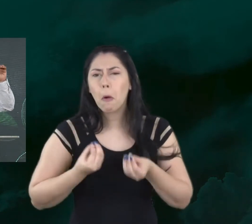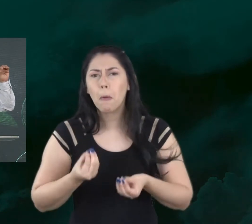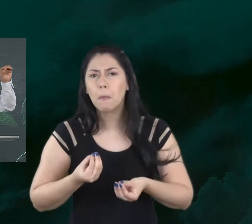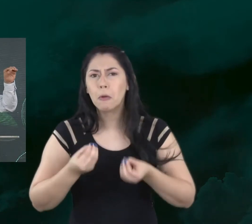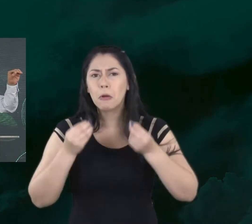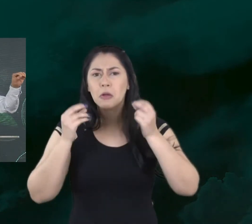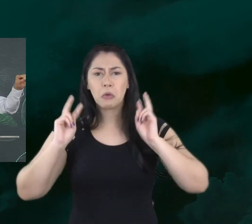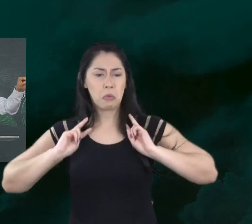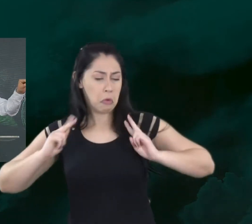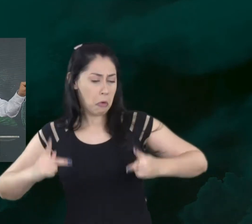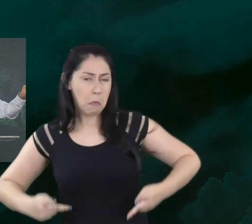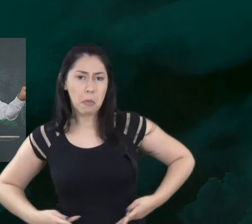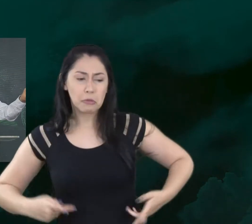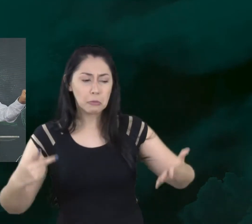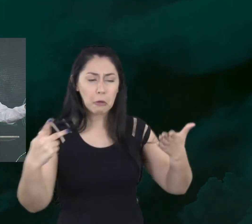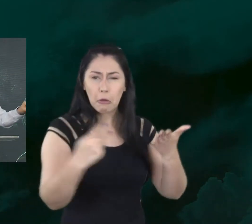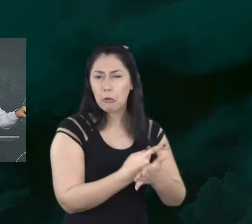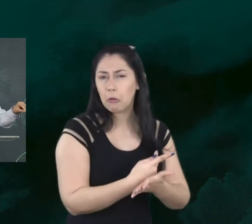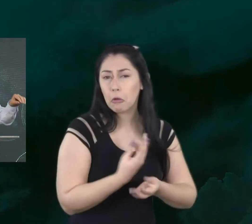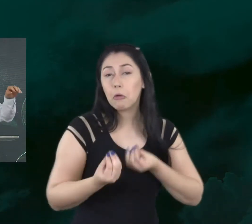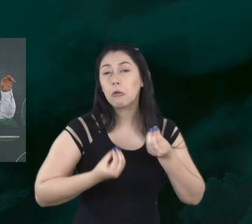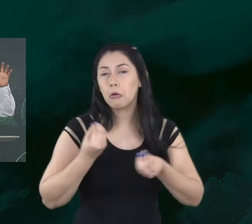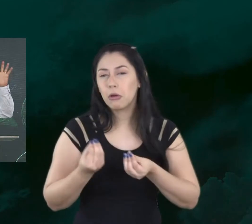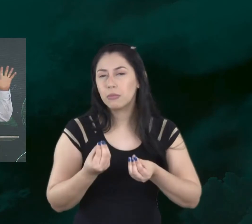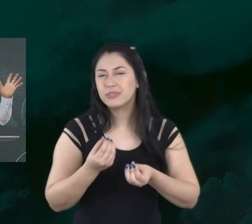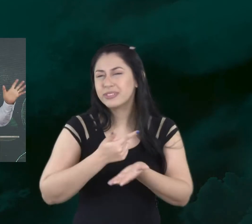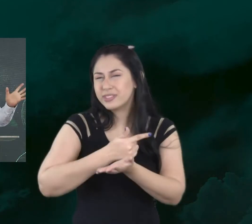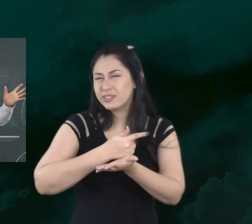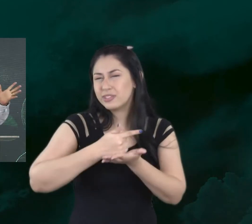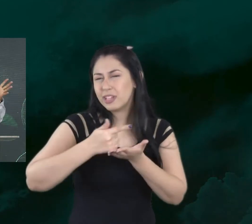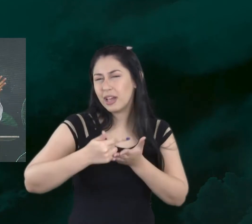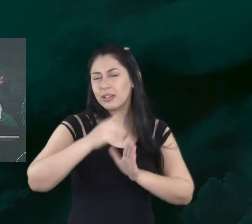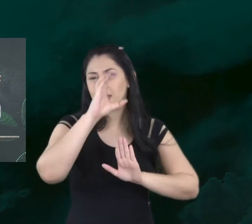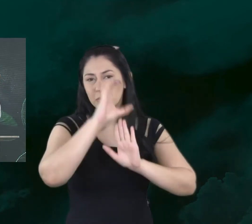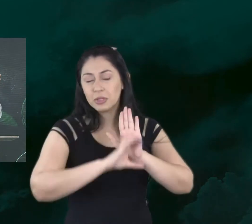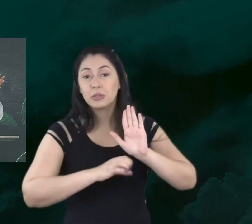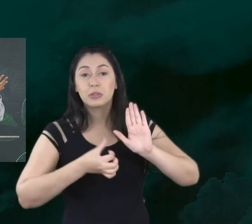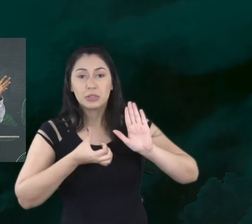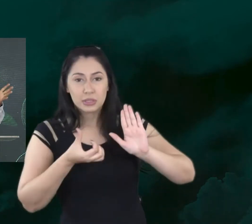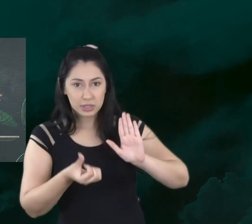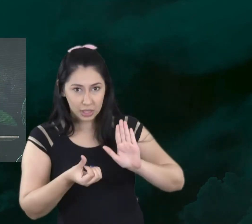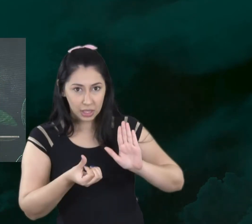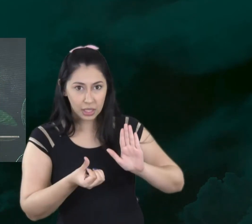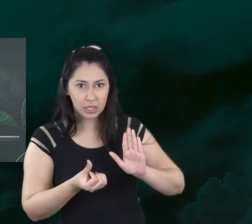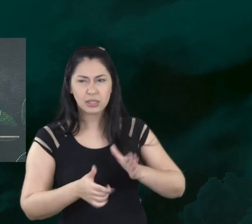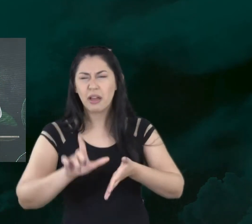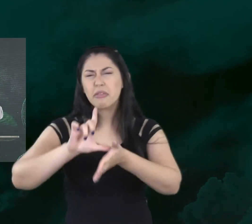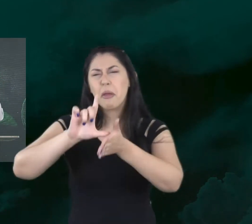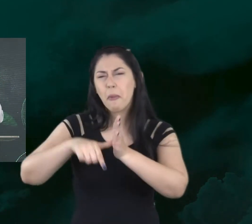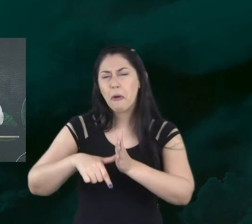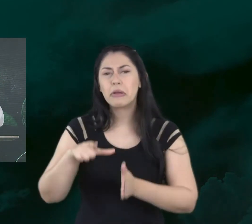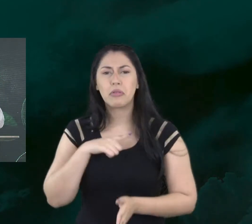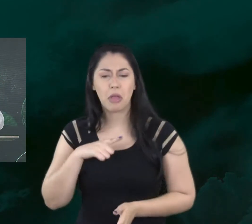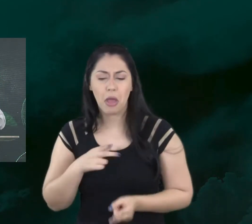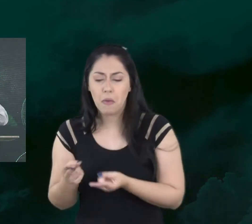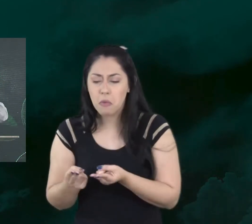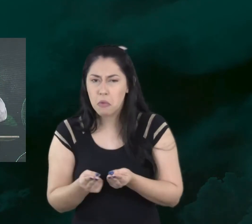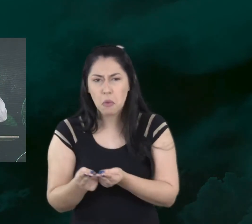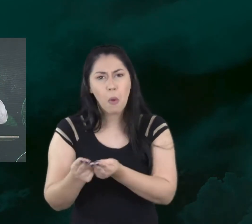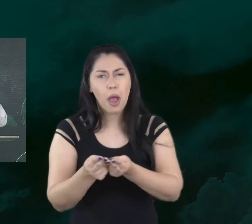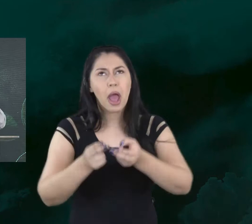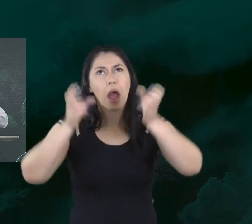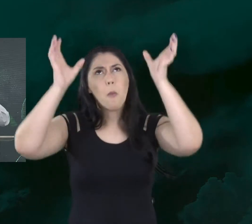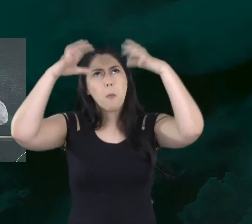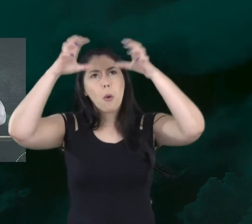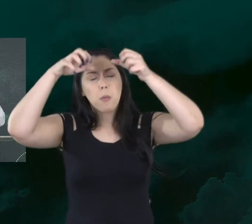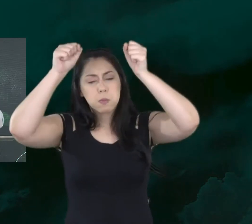nós vimos o que aconteceu em Gênesis 6, e depois o dilúvio, nós aprendemos um pouco sobre